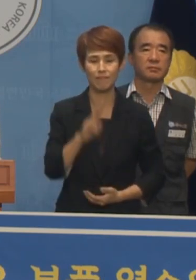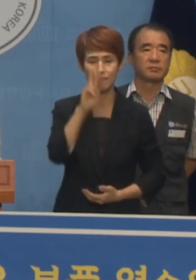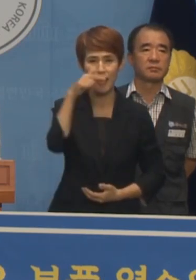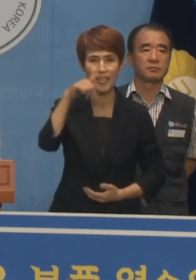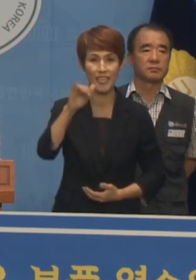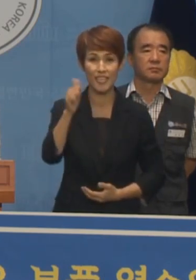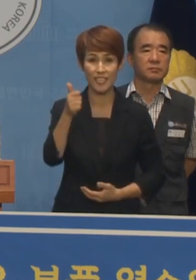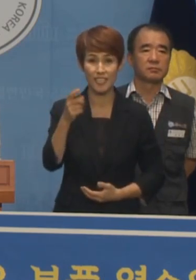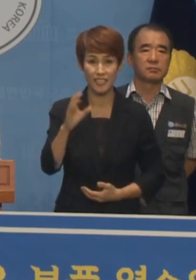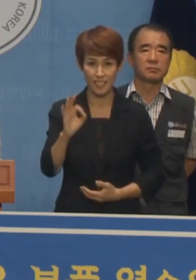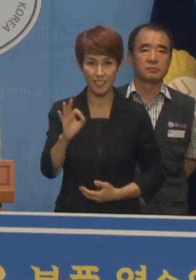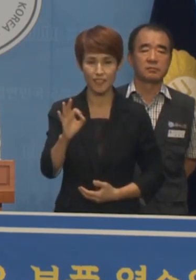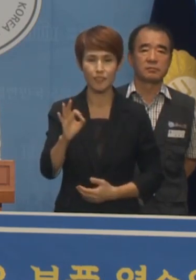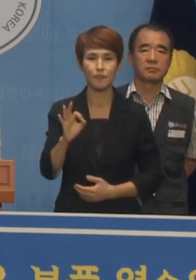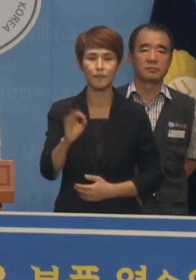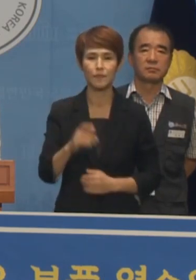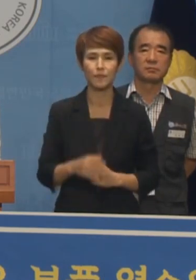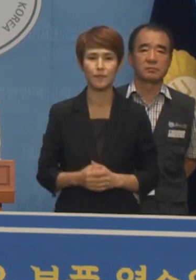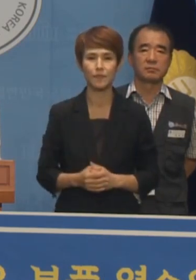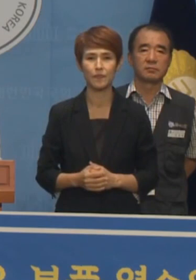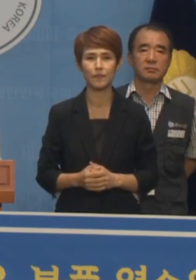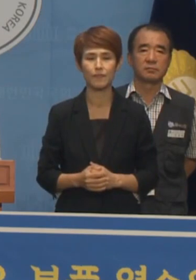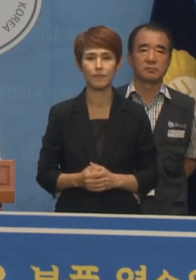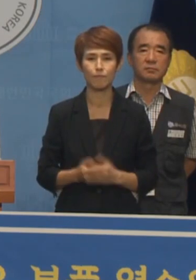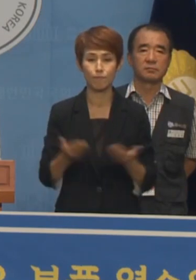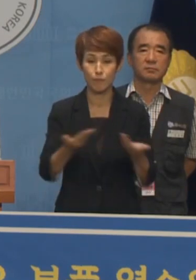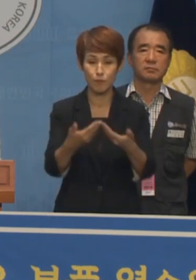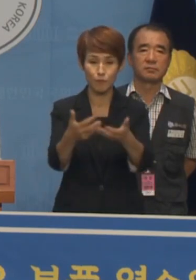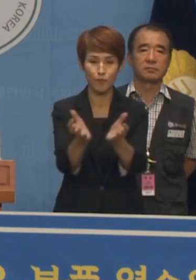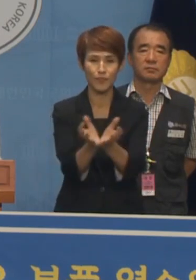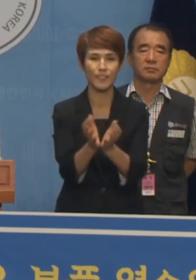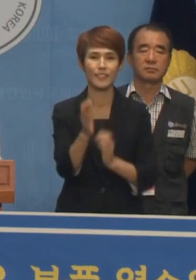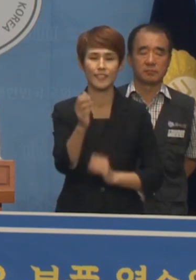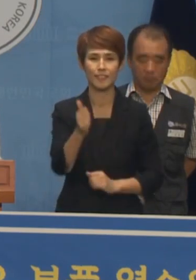박기흥 경주지부 발레오 만도지회 노안부장님 참석하셨습니다.